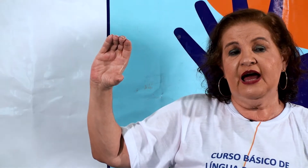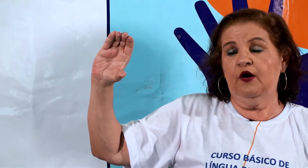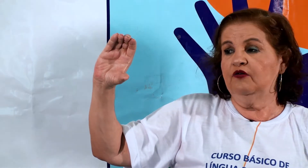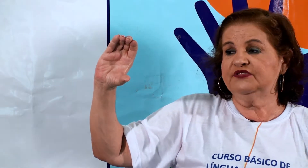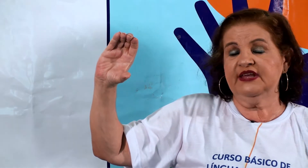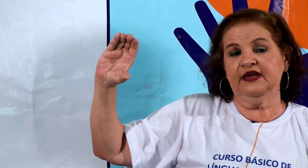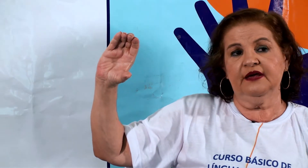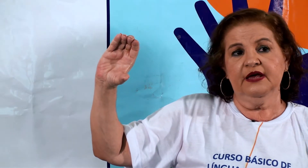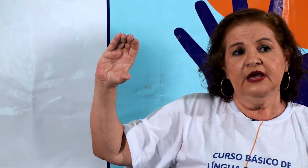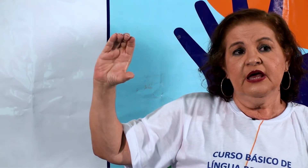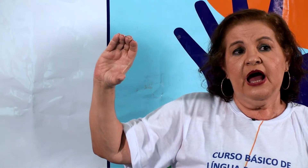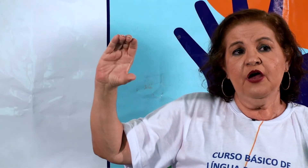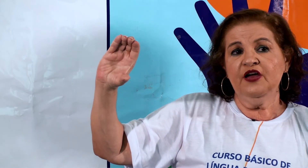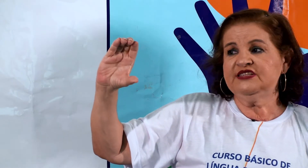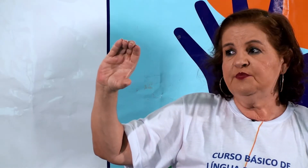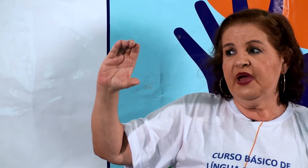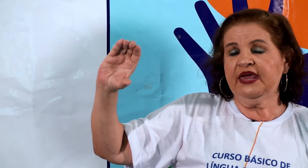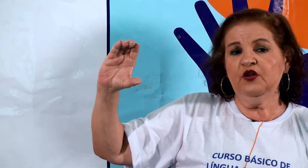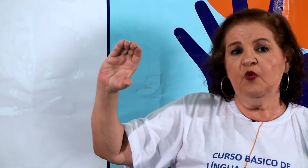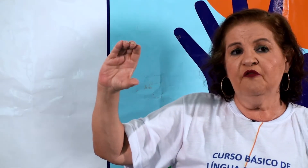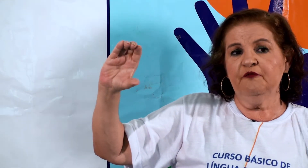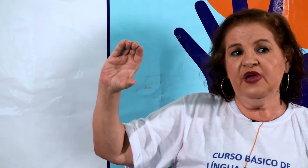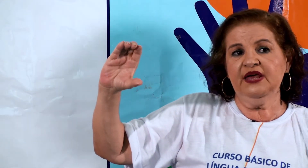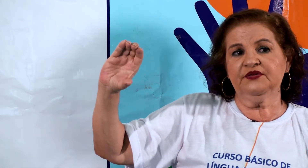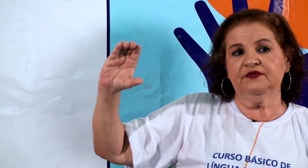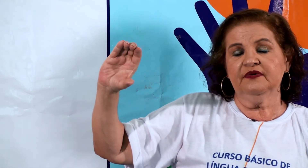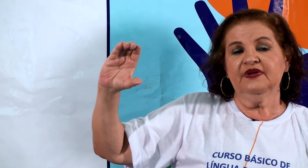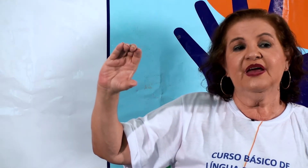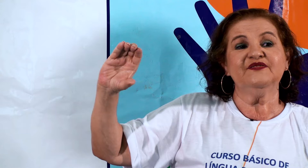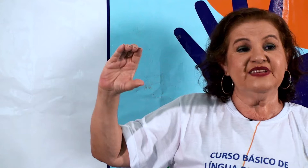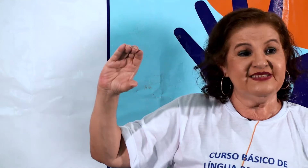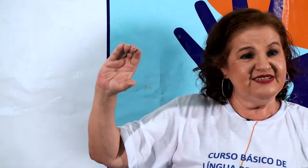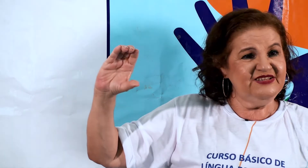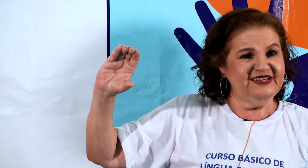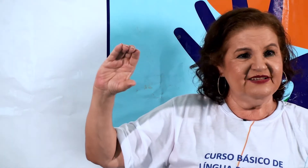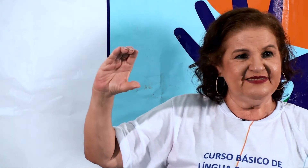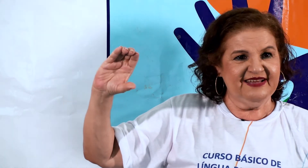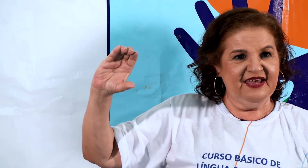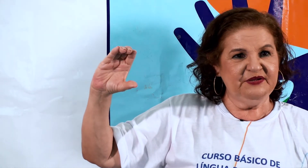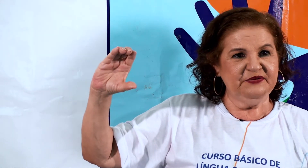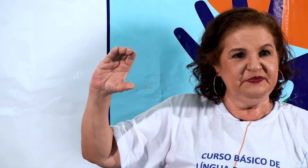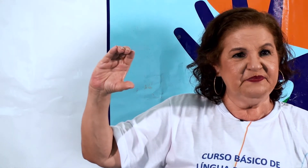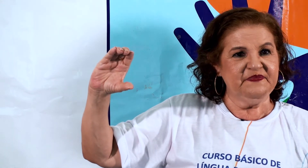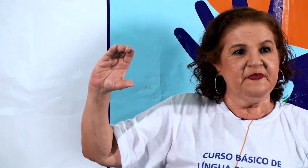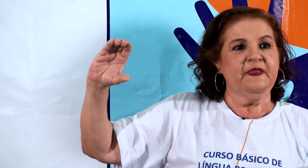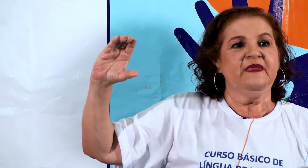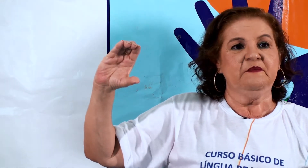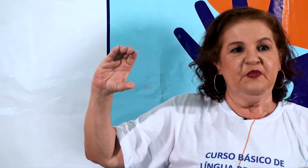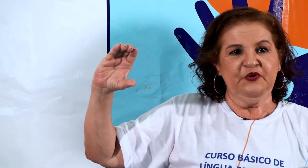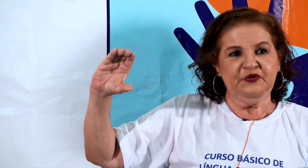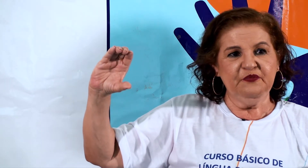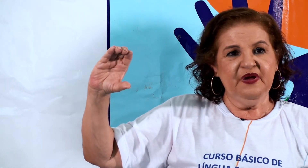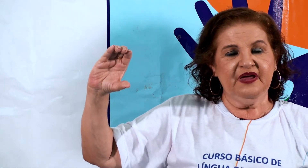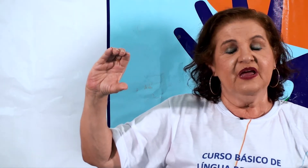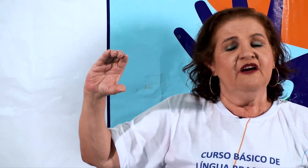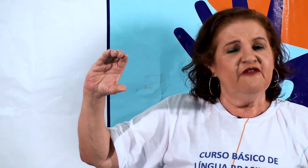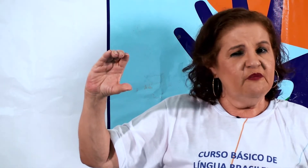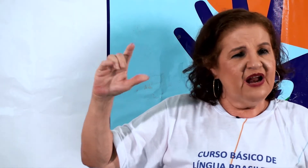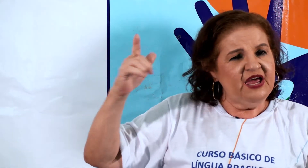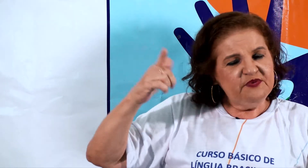ó, o C. Aí esse pequeno movimento é o C cedilha, certo? Muito bem. Vamos lá repetir